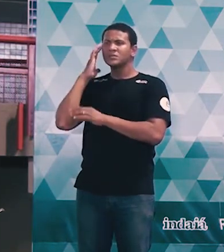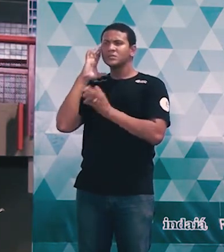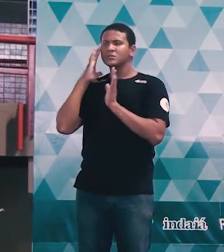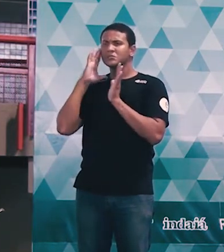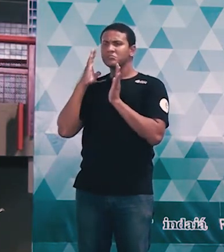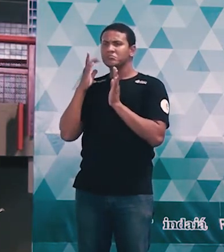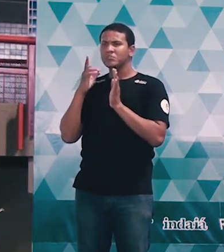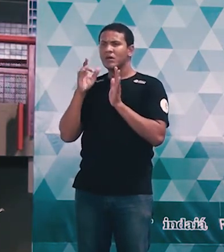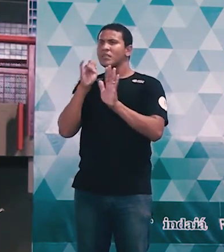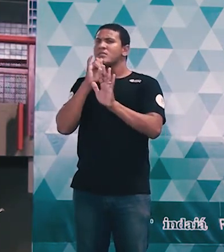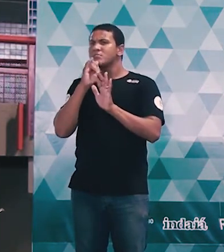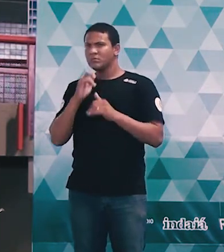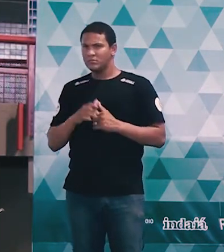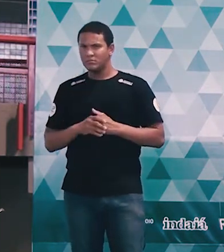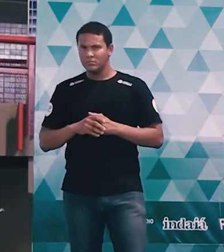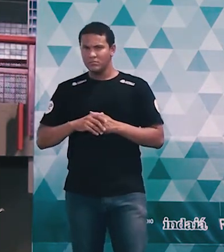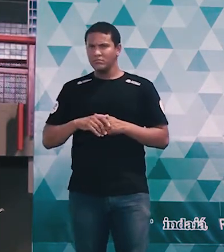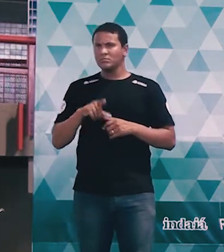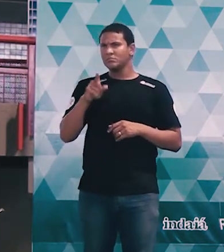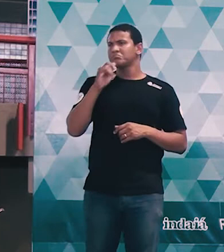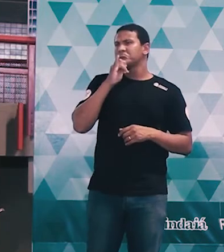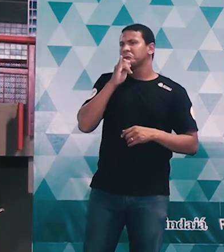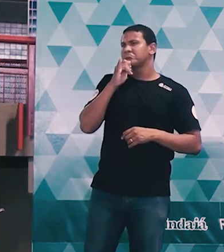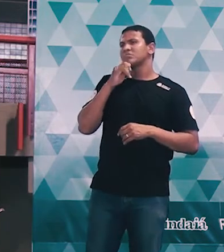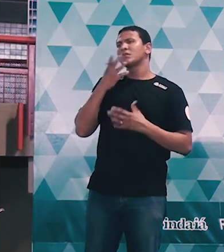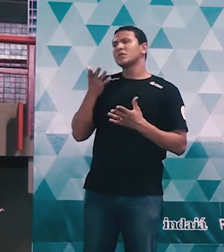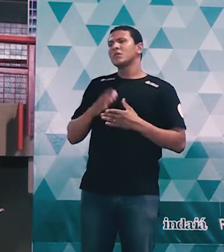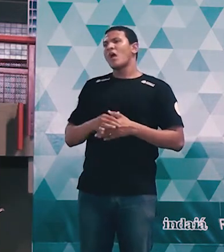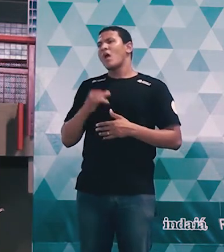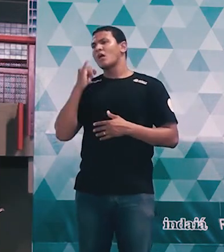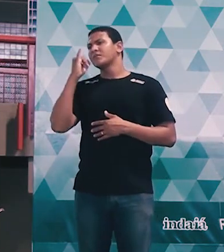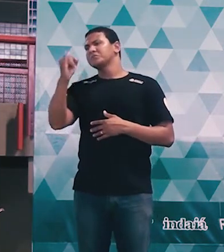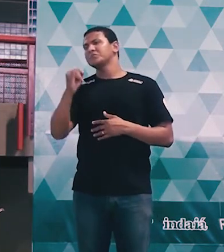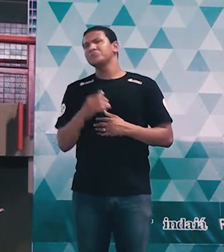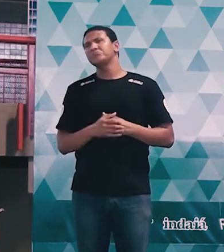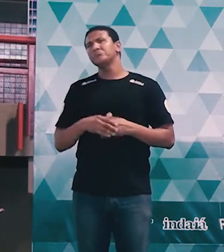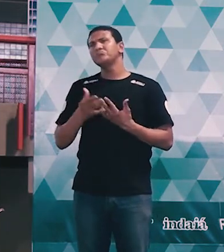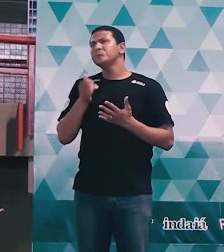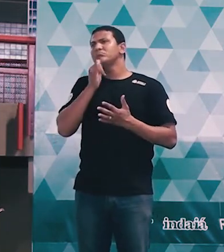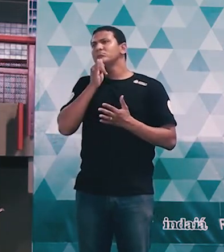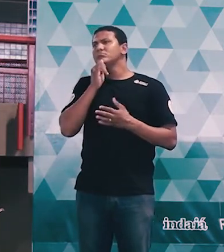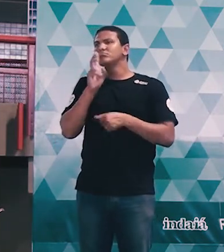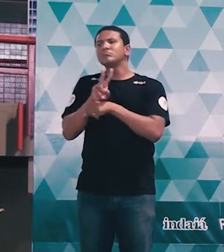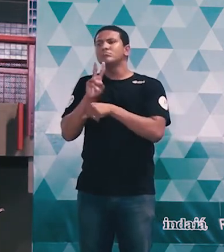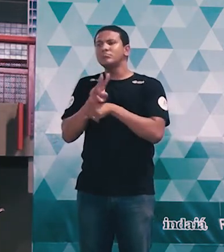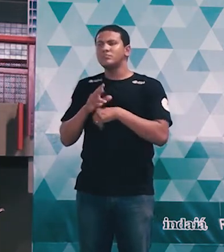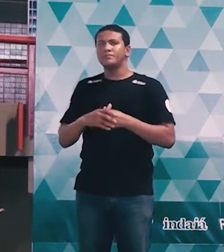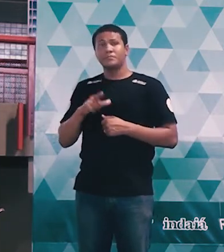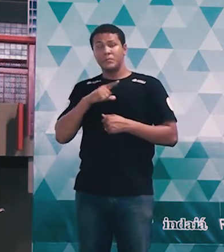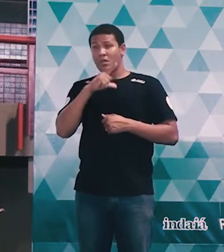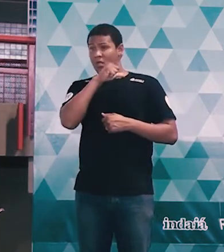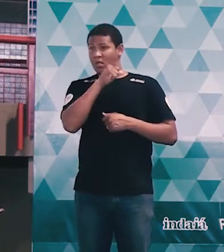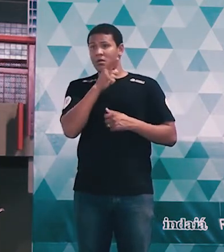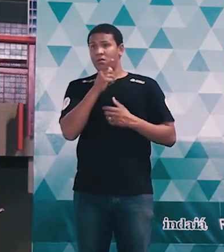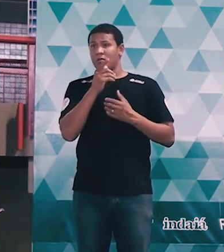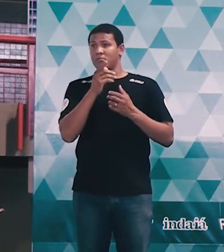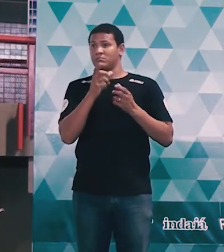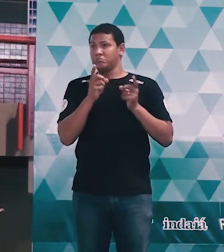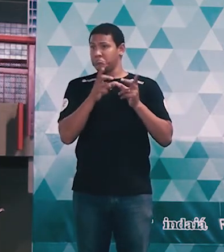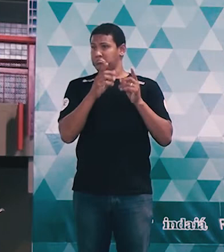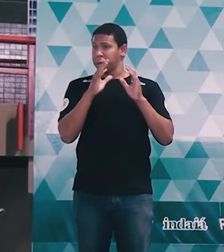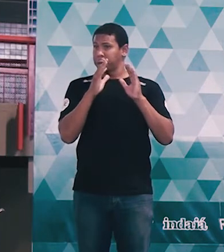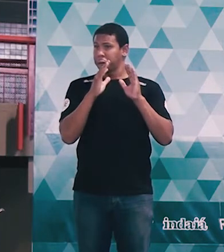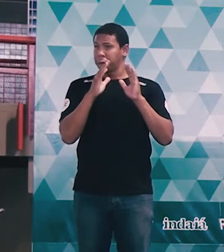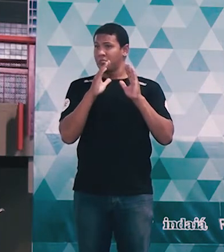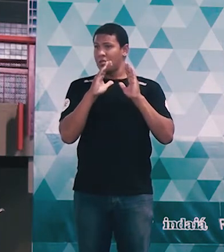valores e vamos pensar assim, ó. Alguém chega para você e diz o seguinte: olha, existe uma determinada livraria que em média